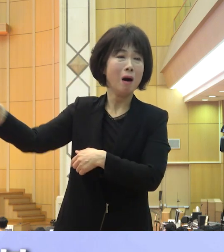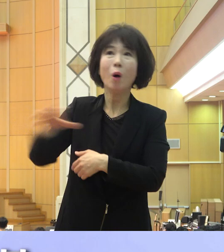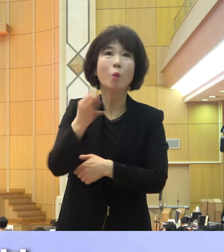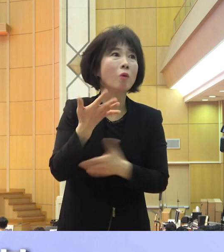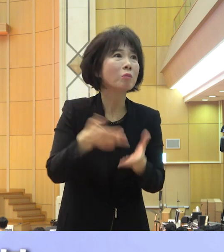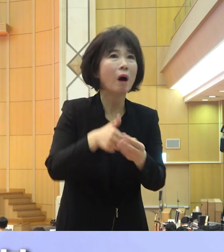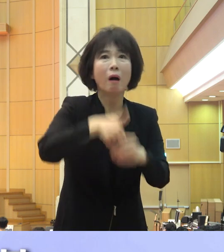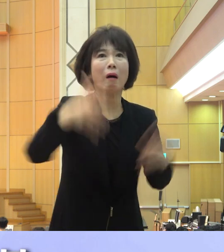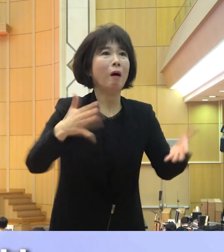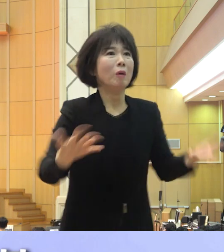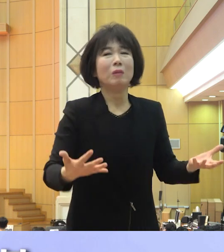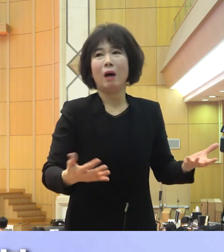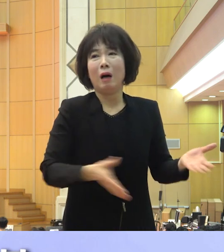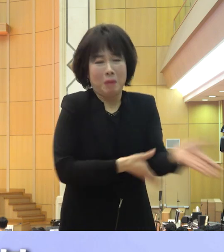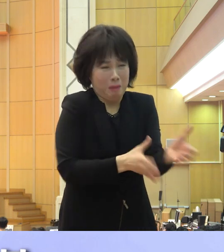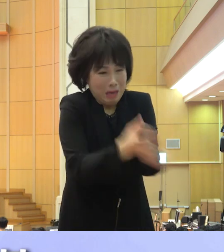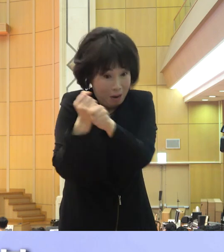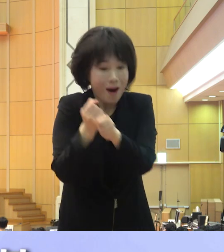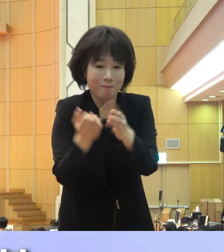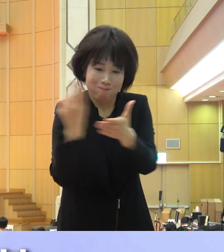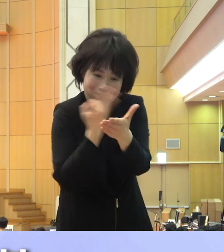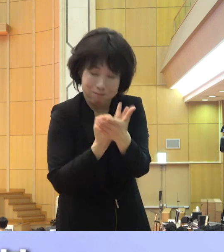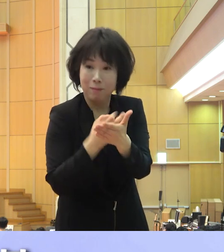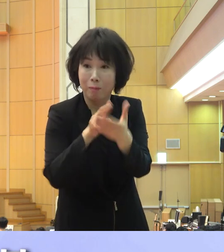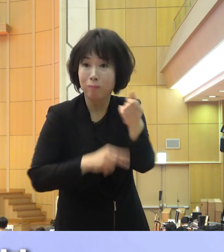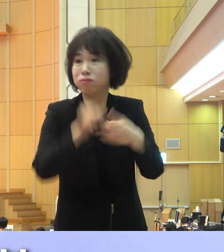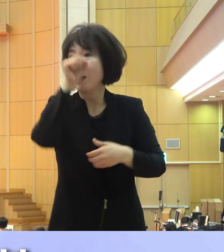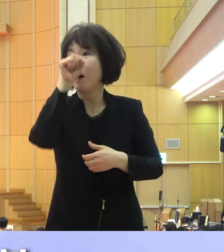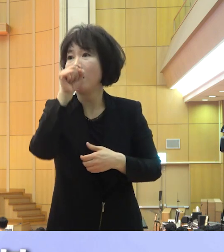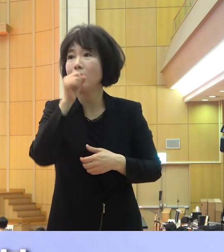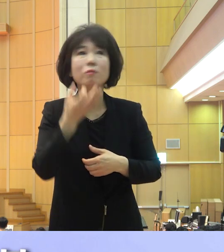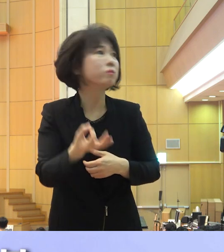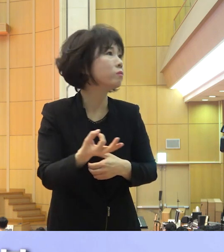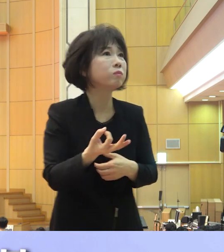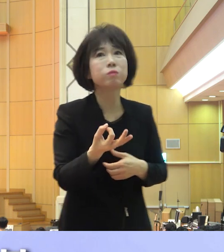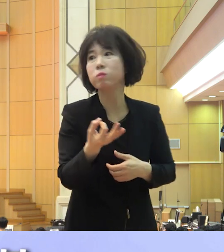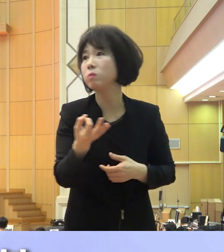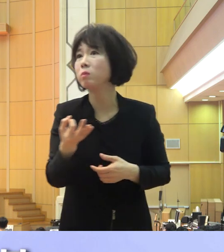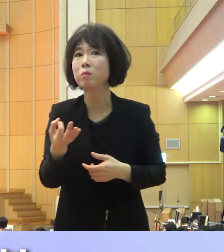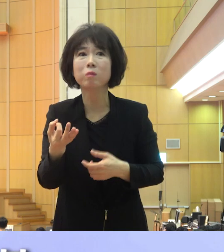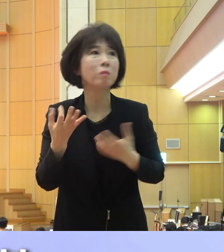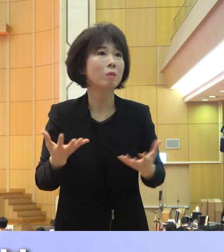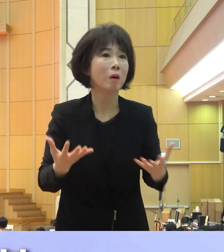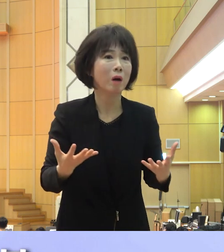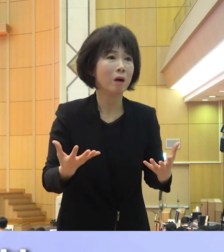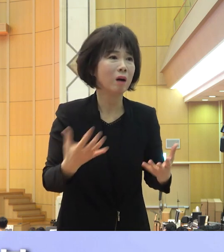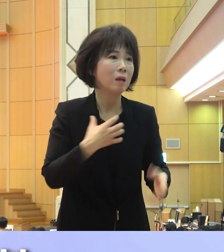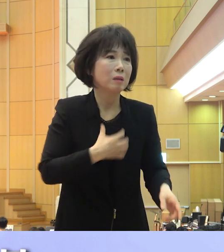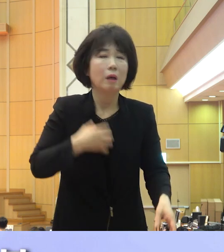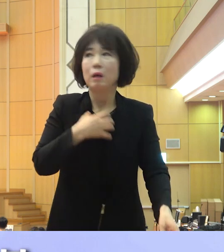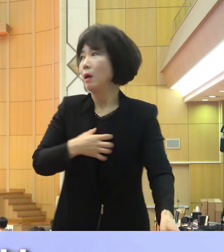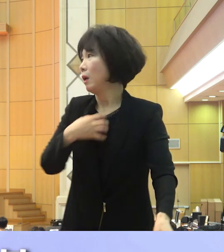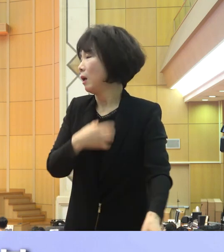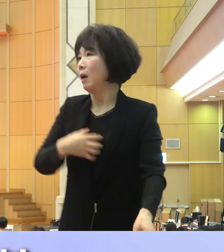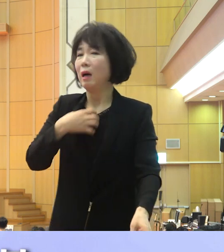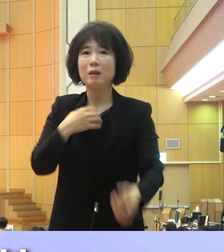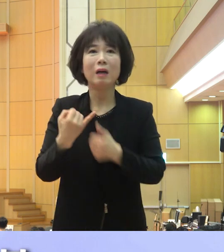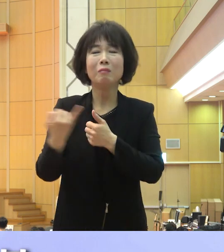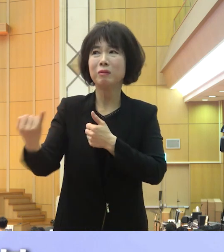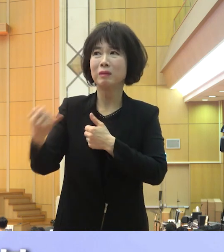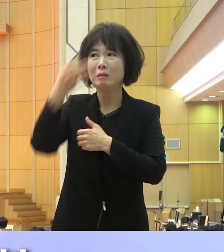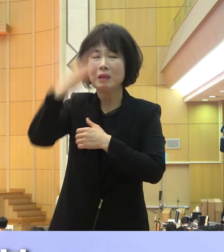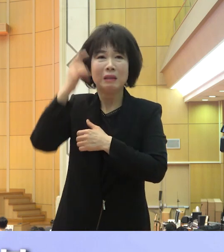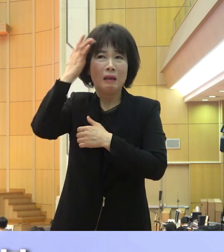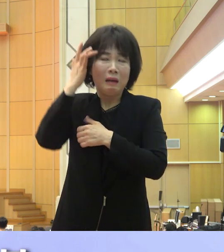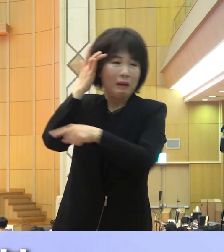먹을 터인데, 그날 고기 못 잡고 양식을 못 사가지고 들어가면 처와 자식들